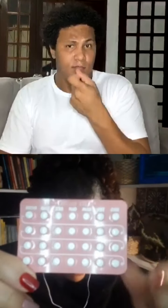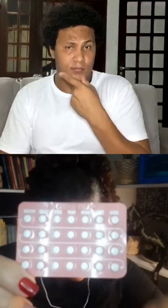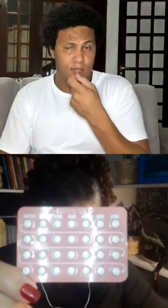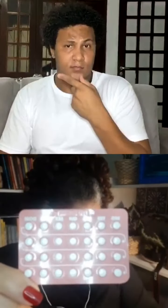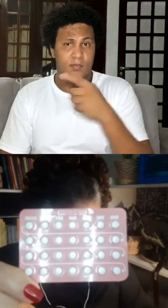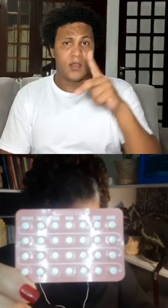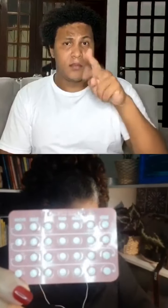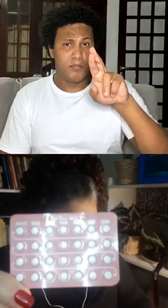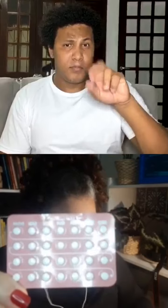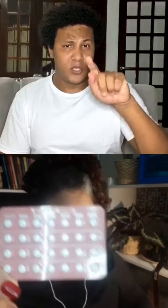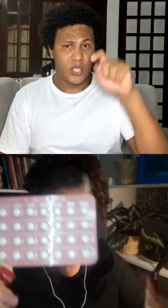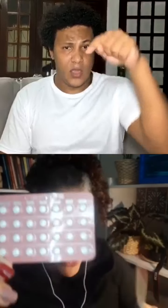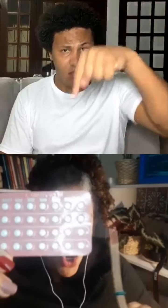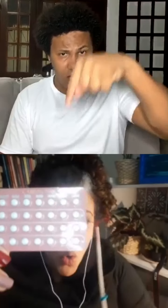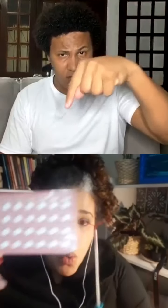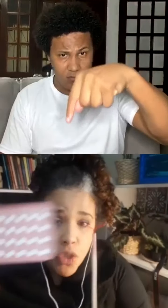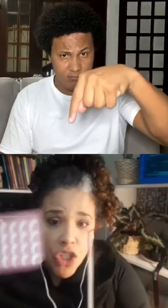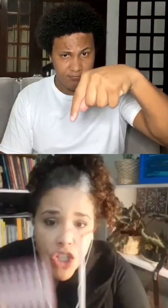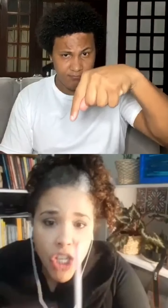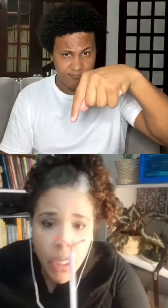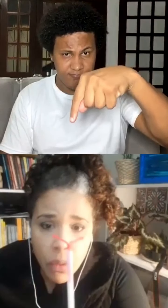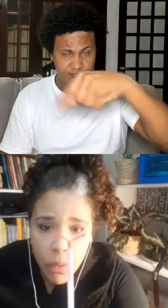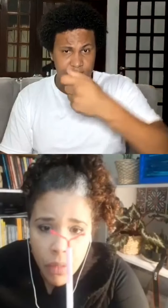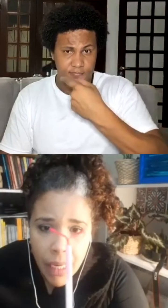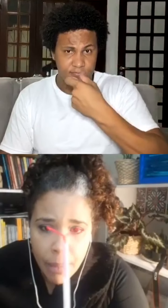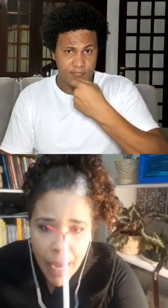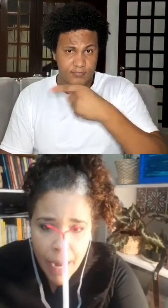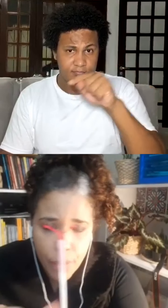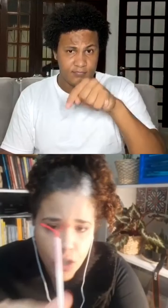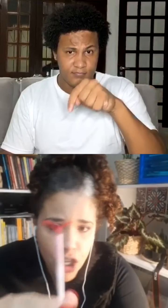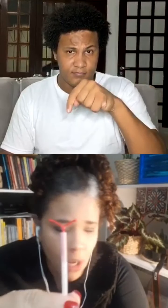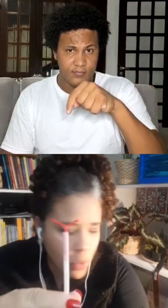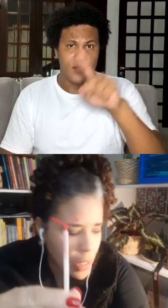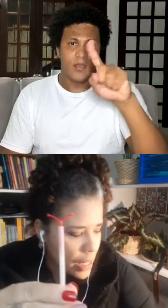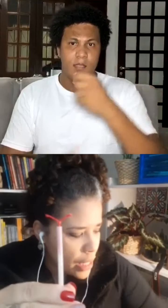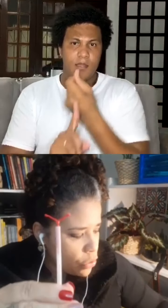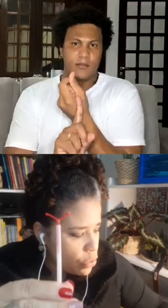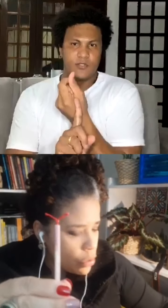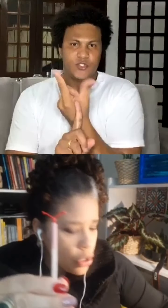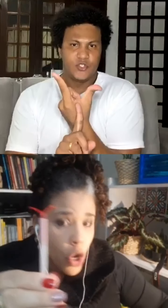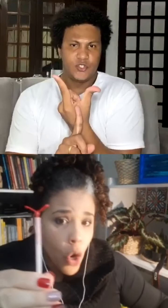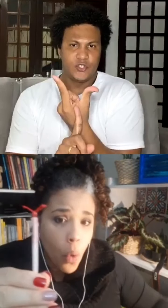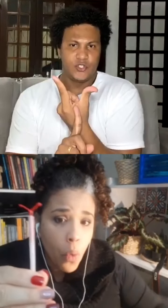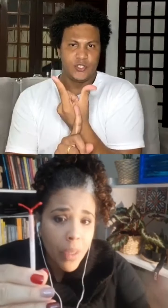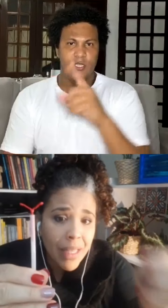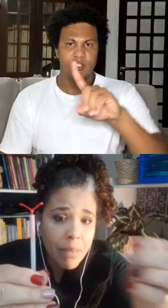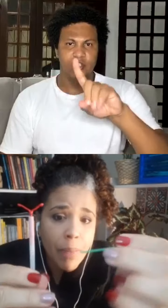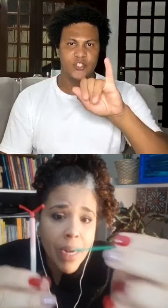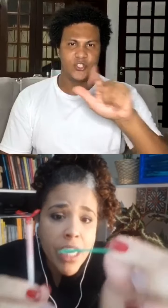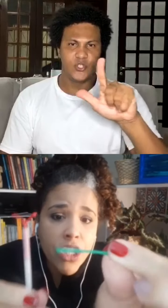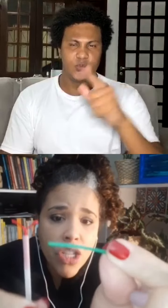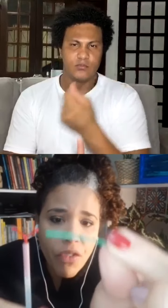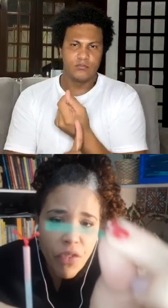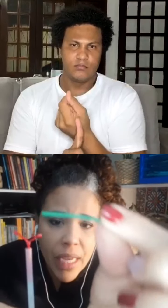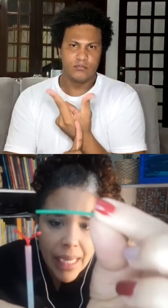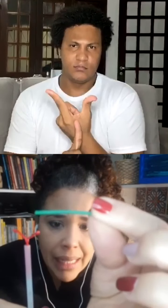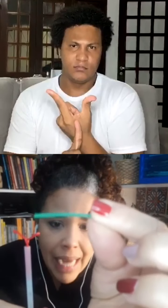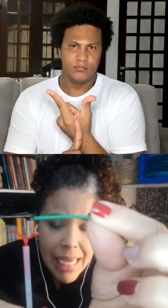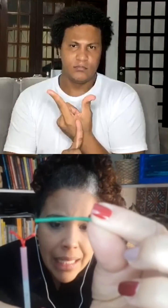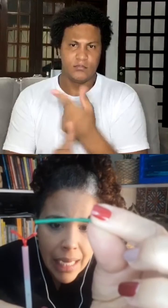de progesterona, o DIU, que libera a progesterona dentro, o implante que